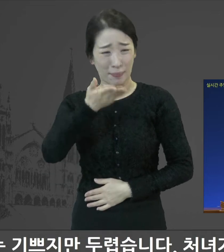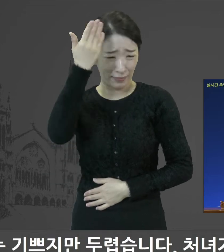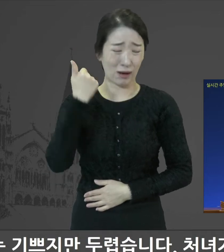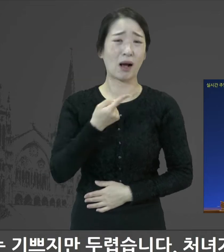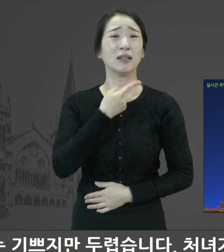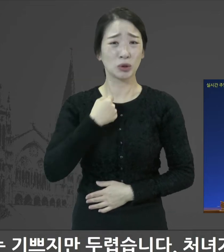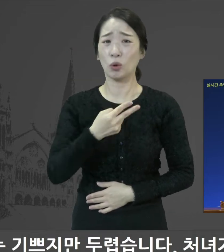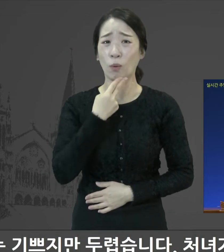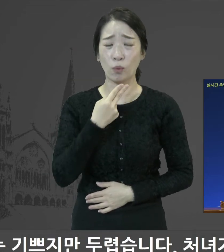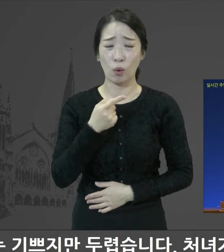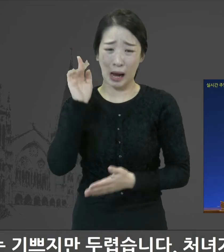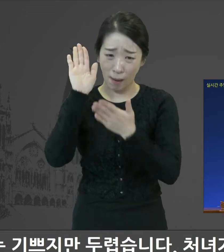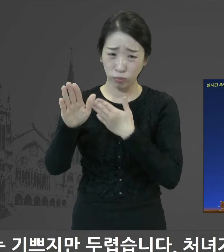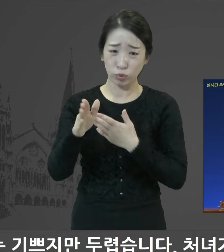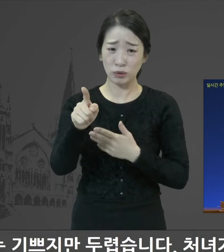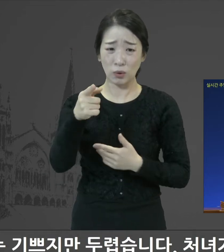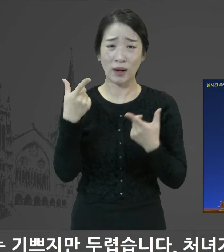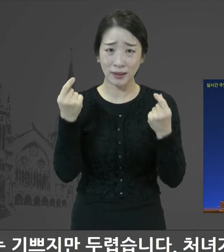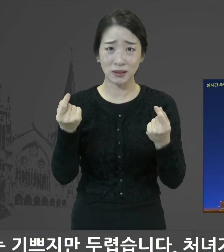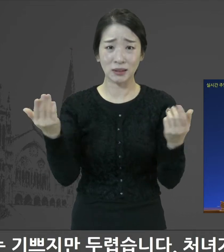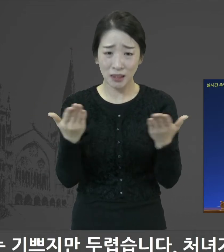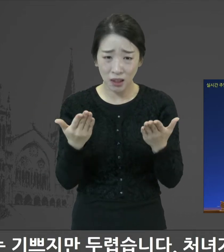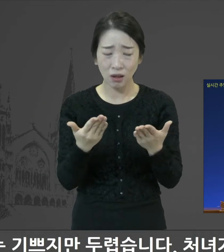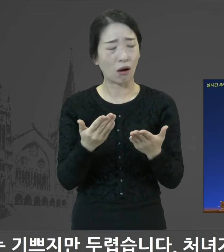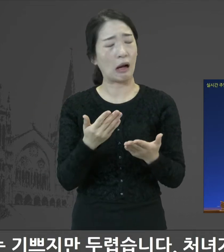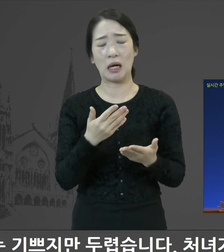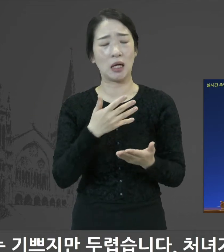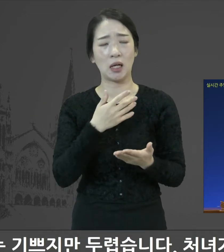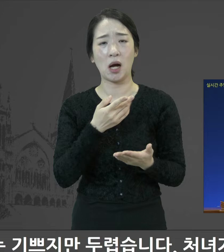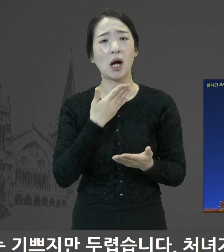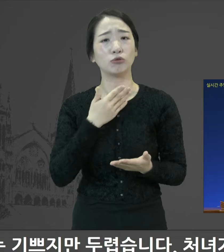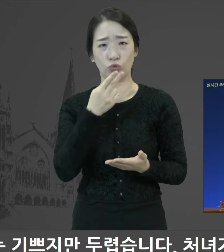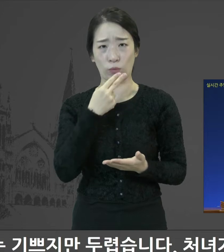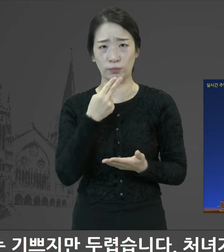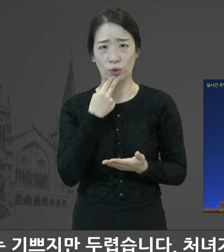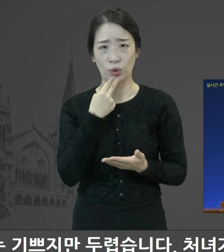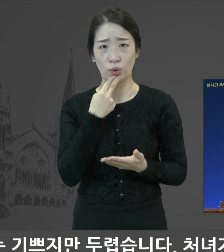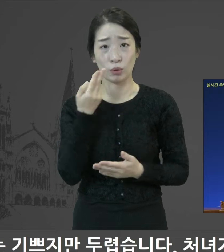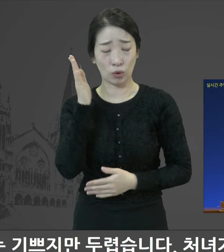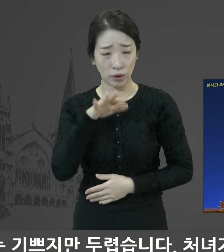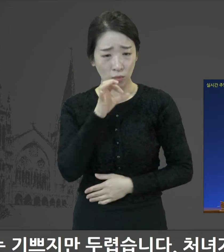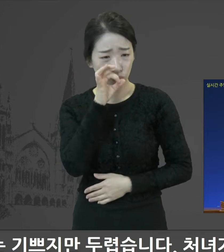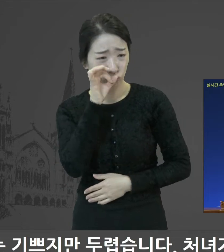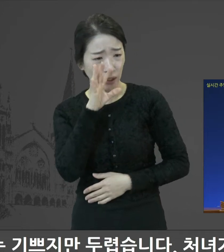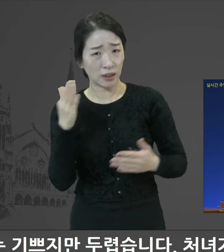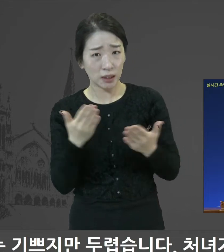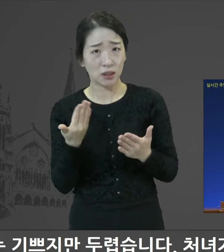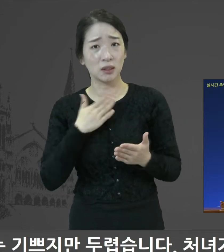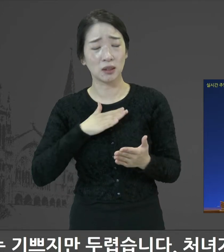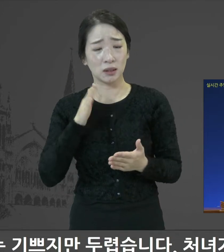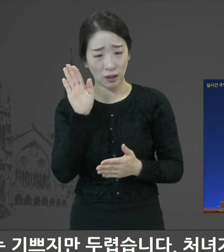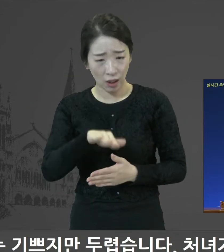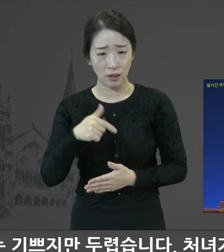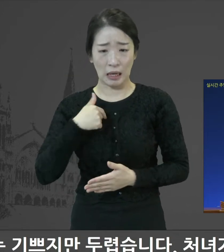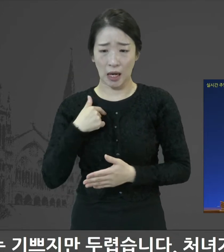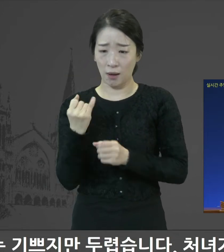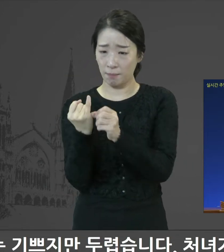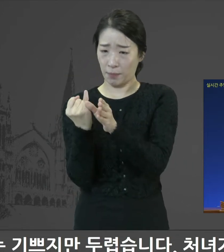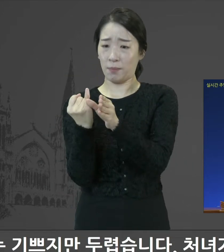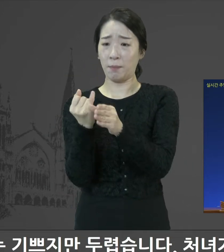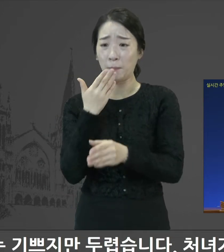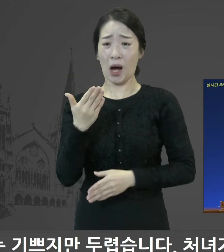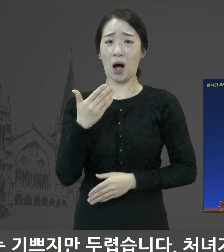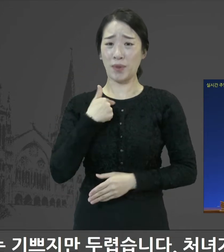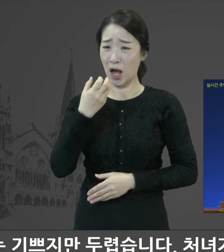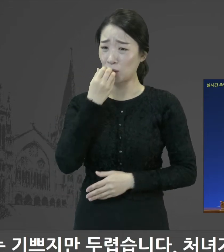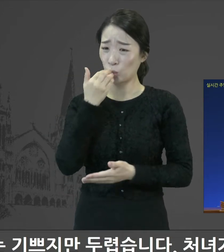없고 앞으로도 있을 수 없는 일인데 나에게 일어난 일을 다른 사람들이 정말 믿어줄까? 이게 정말 나 혼자